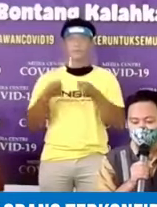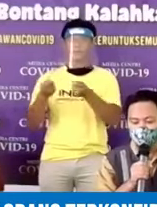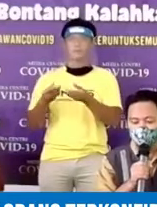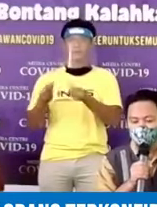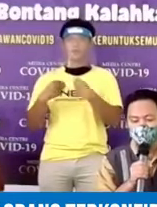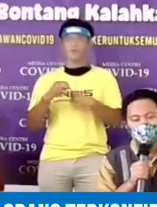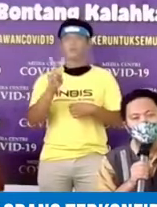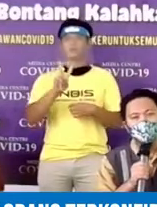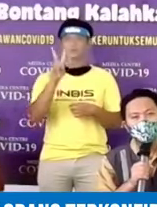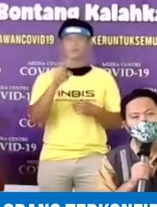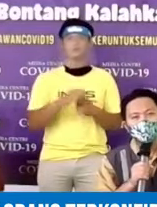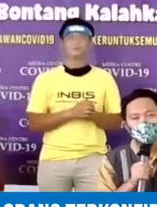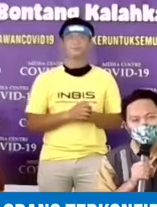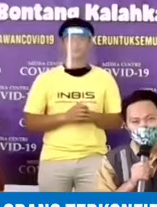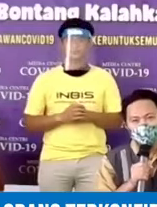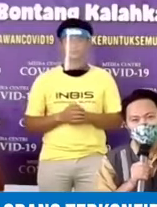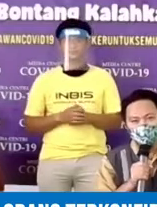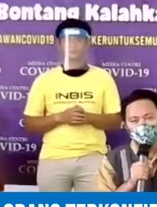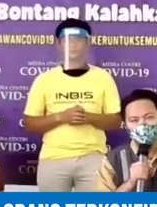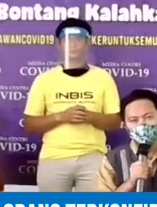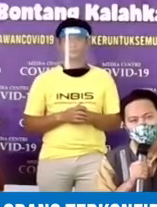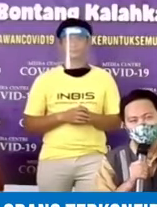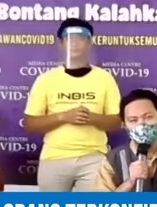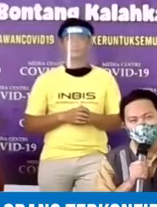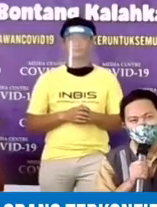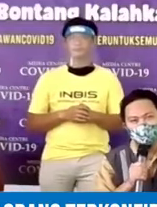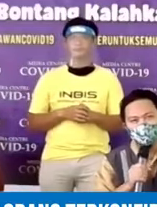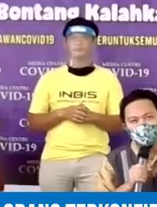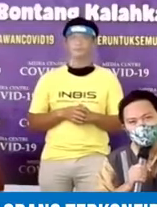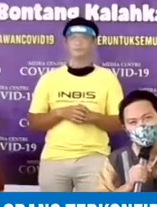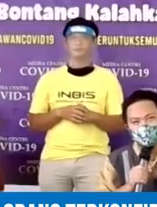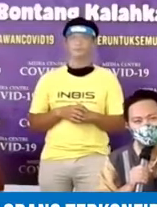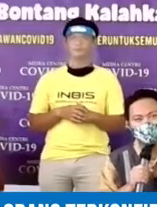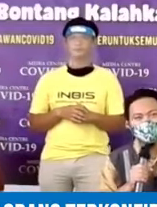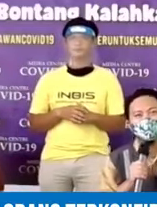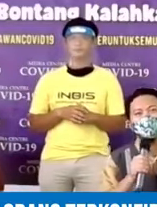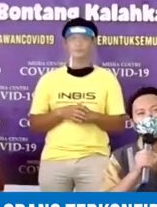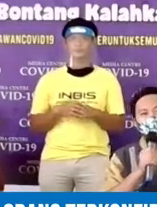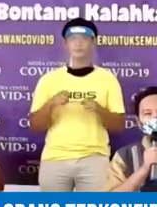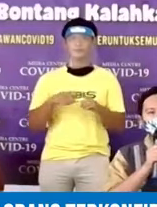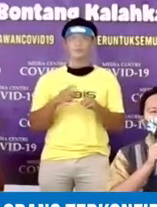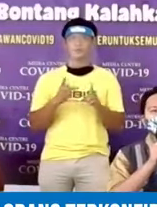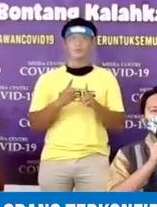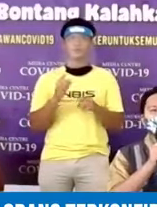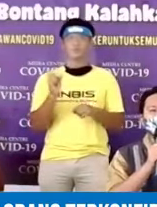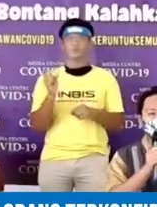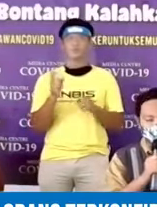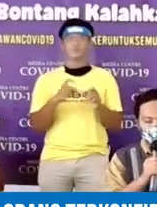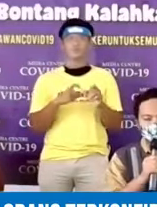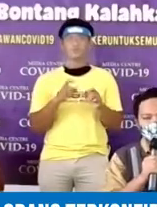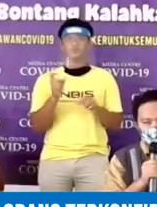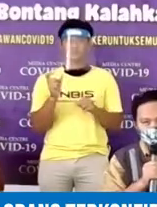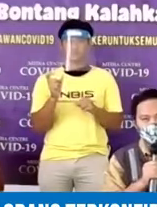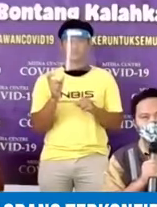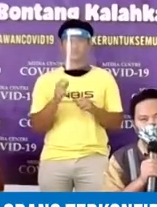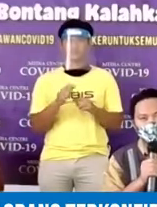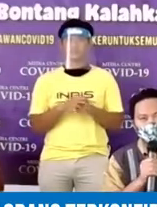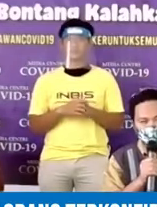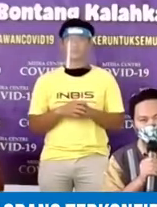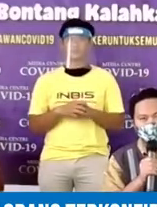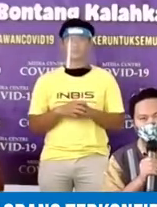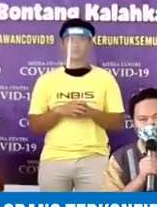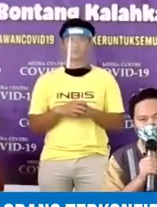bagi yang lebih tua atau yang punya faktor risiko atau punya faktor penyakit lainnya yang bisa memperberat kasusnya